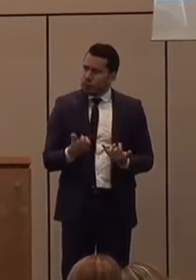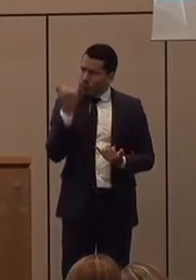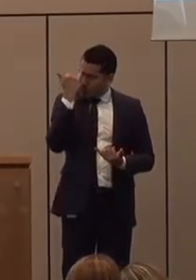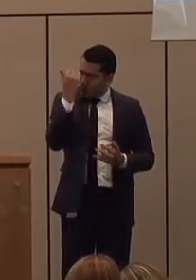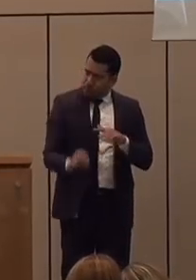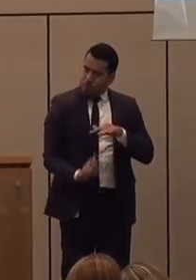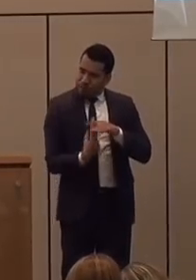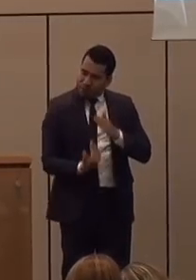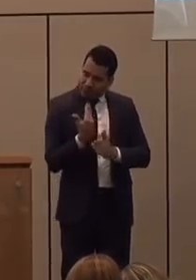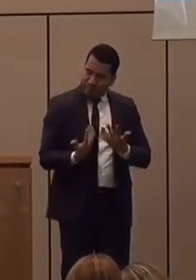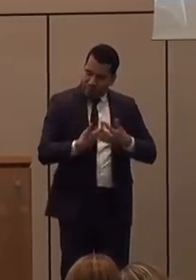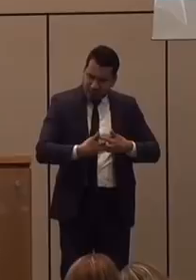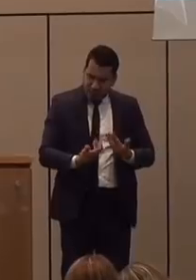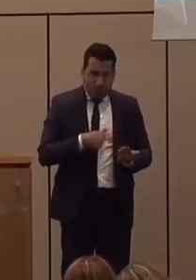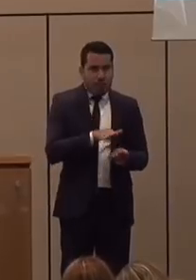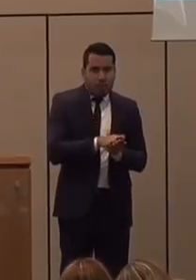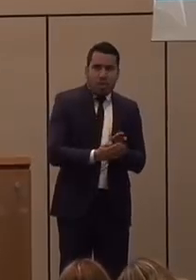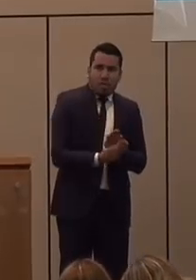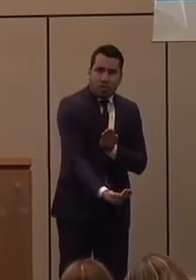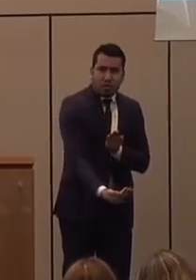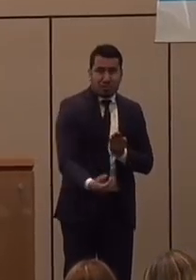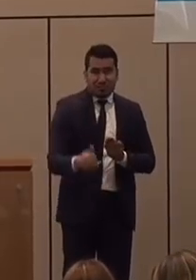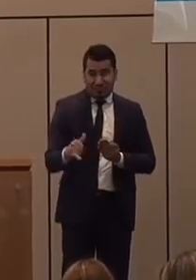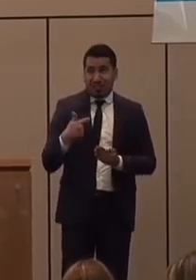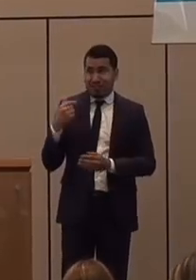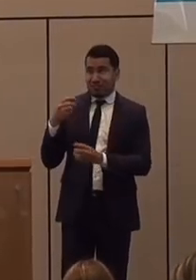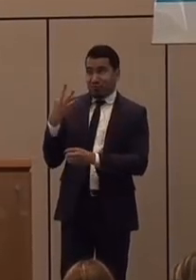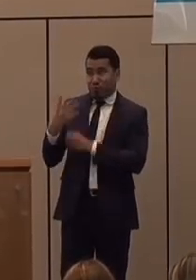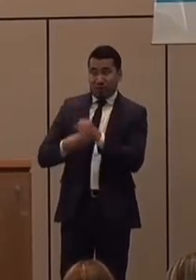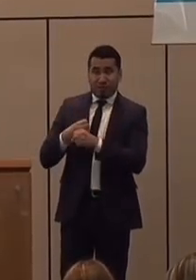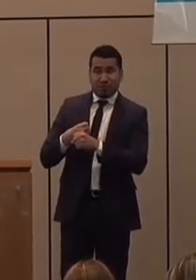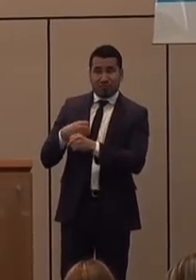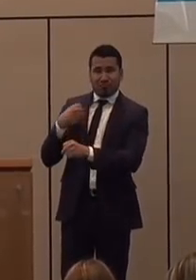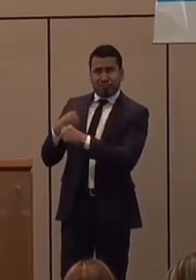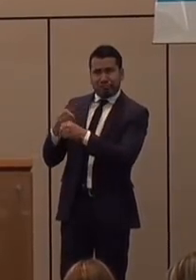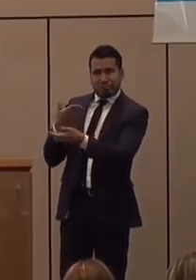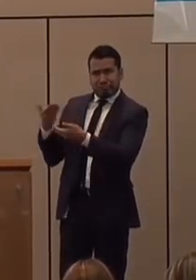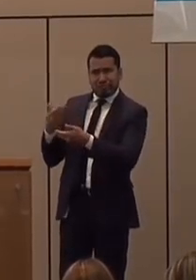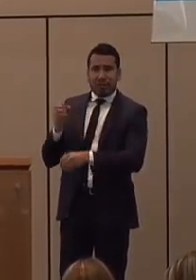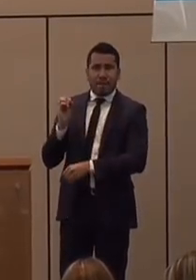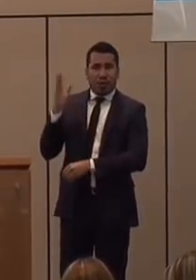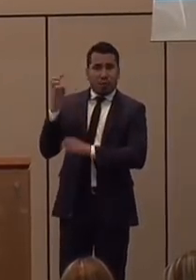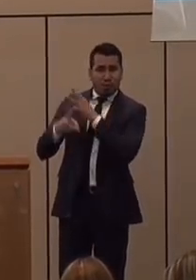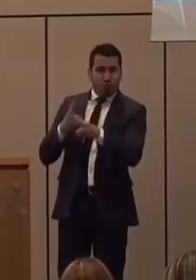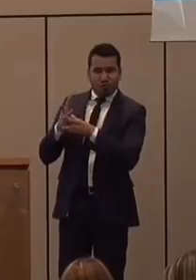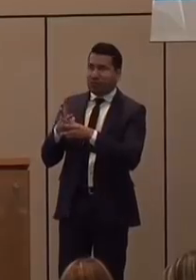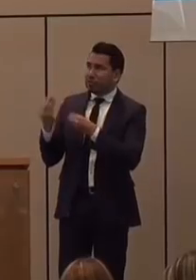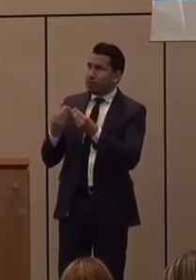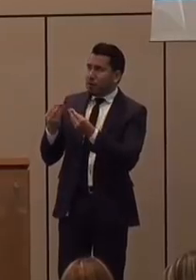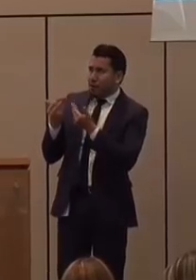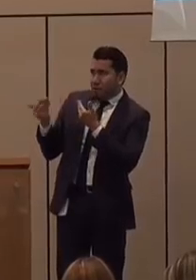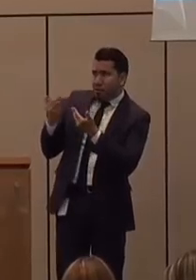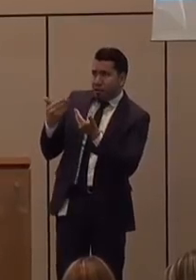llevamos cuatro años de trabajo con el banco mundial y con las cámaras de comercio para unificar en un solo